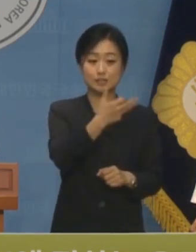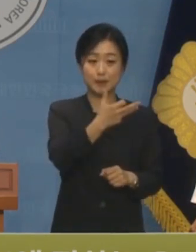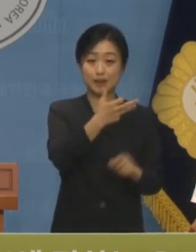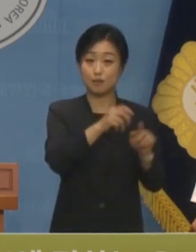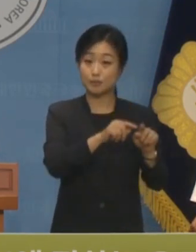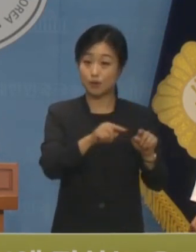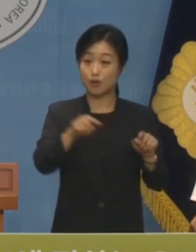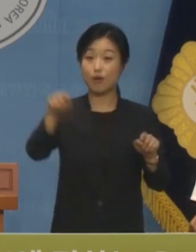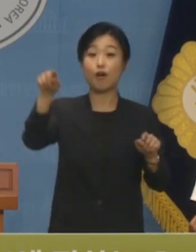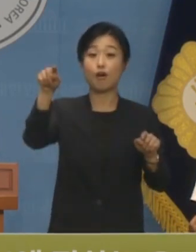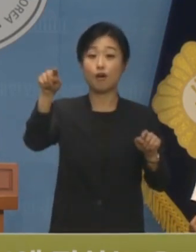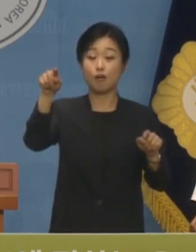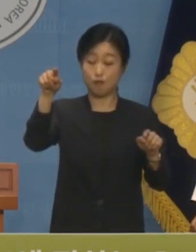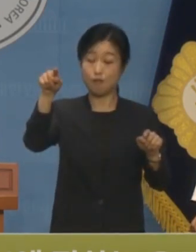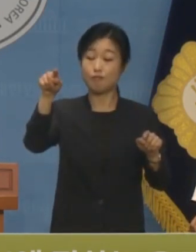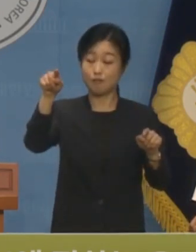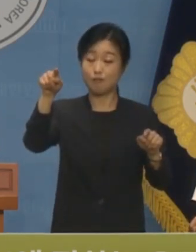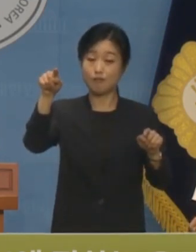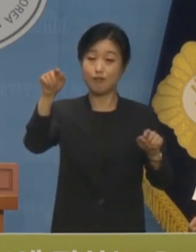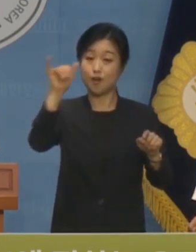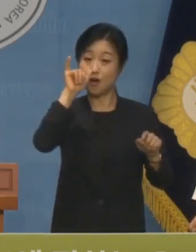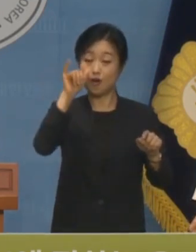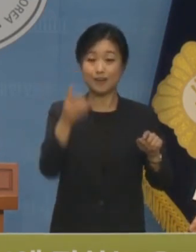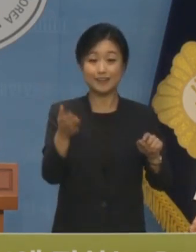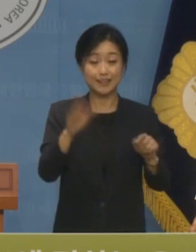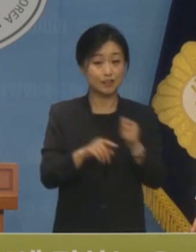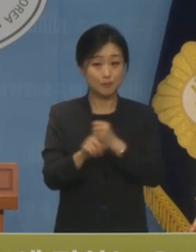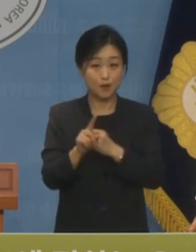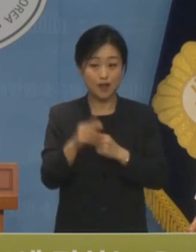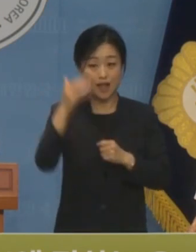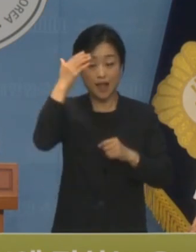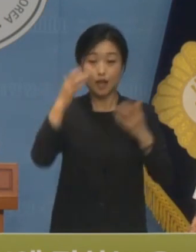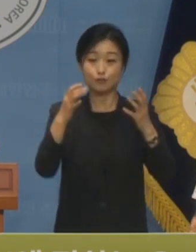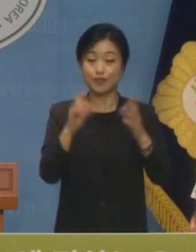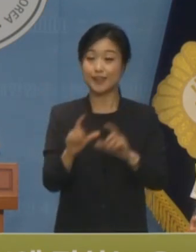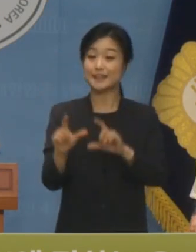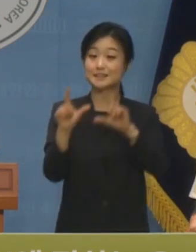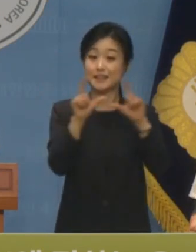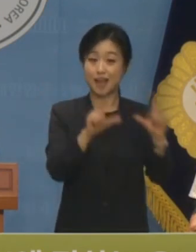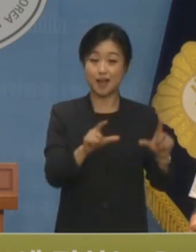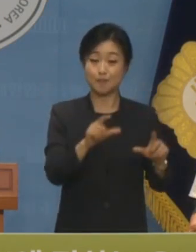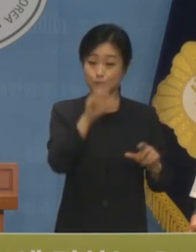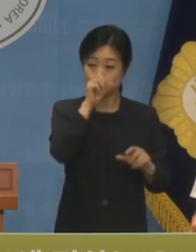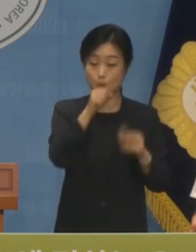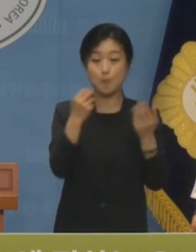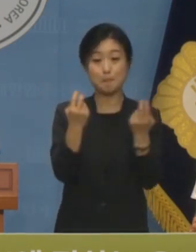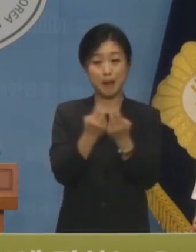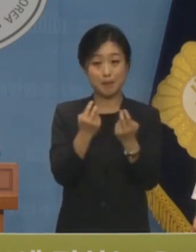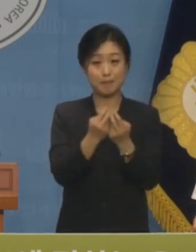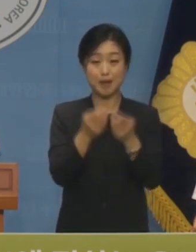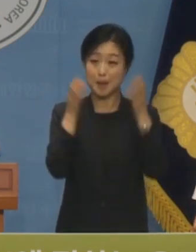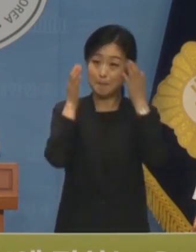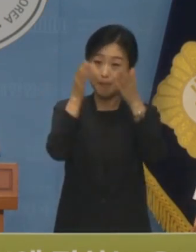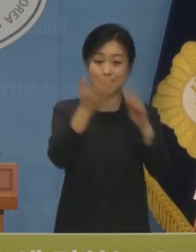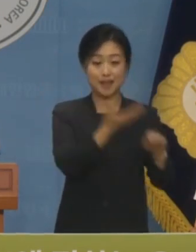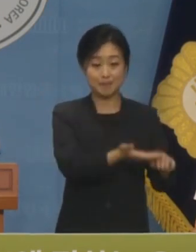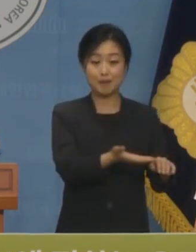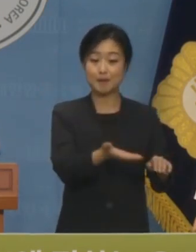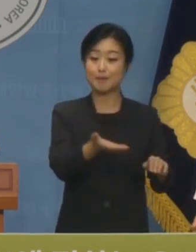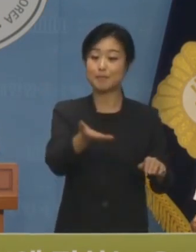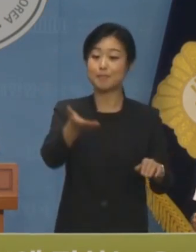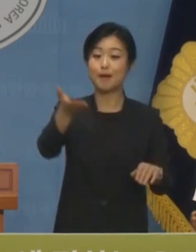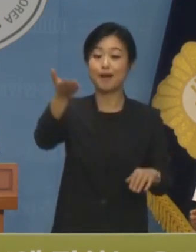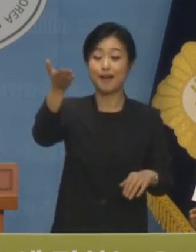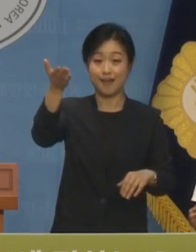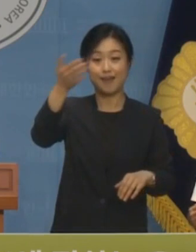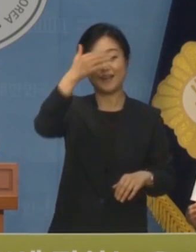비해 향상되었습니다. 이는 대한민국 아동의 삶이 좋은 방향으로 나아졌다고 하니